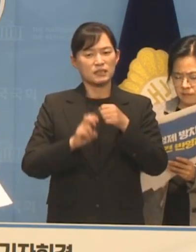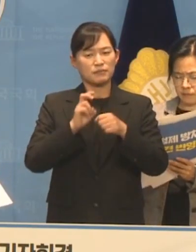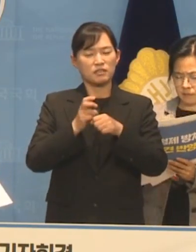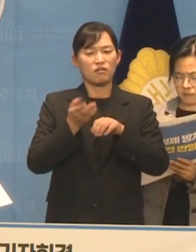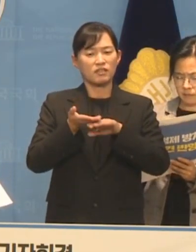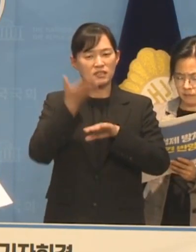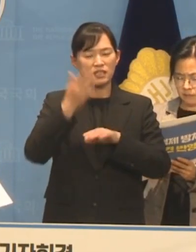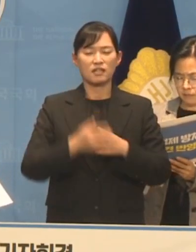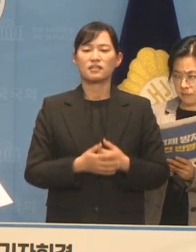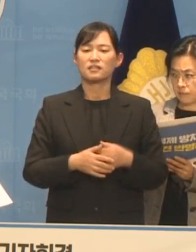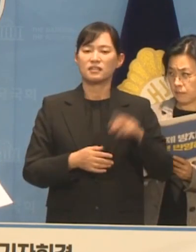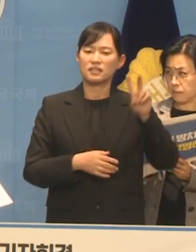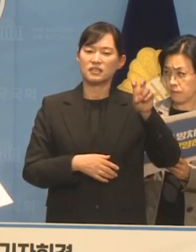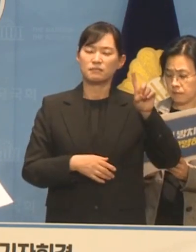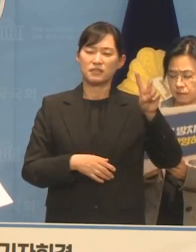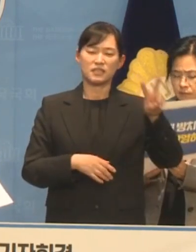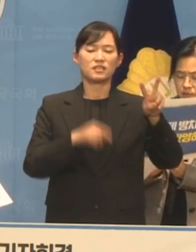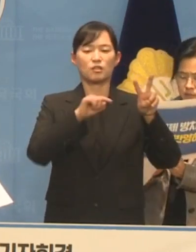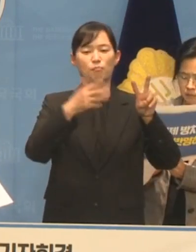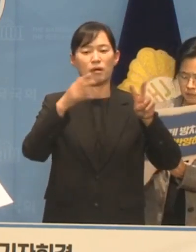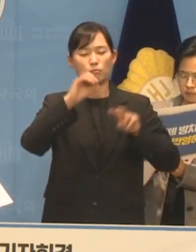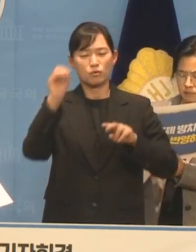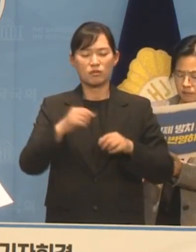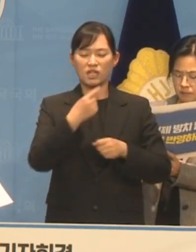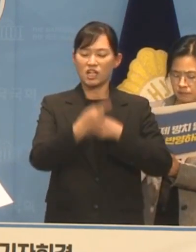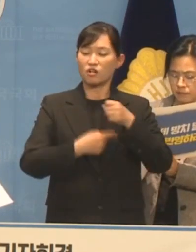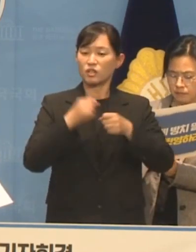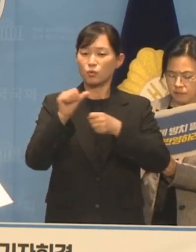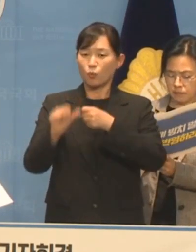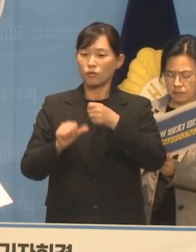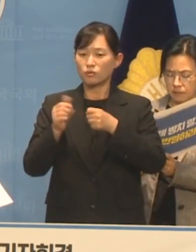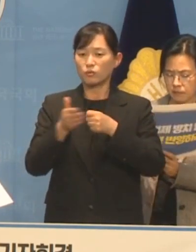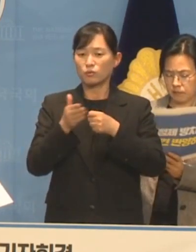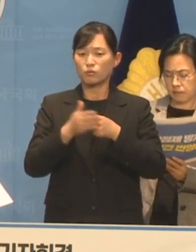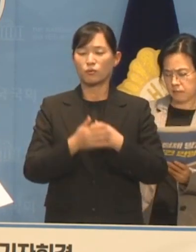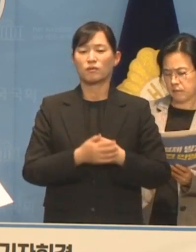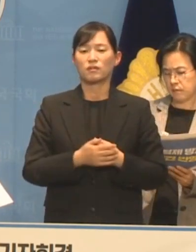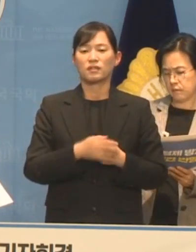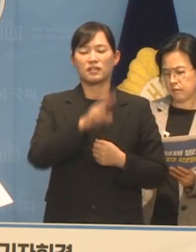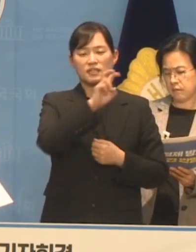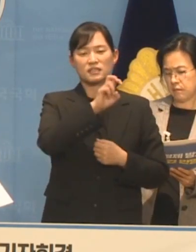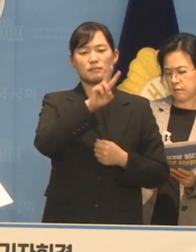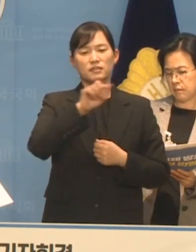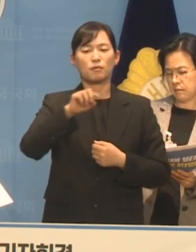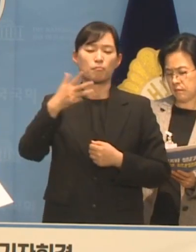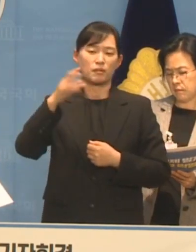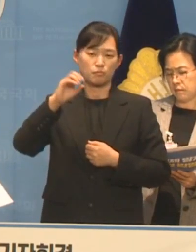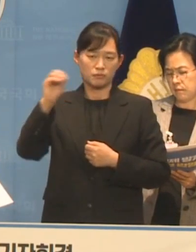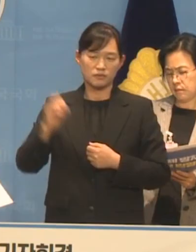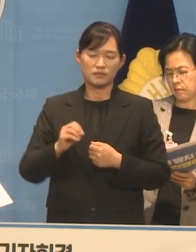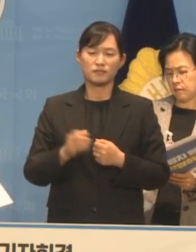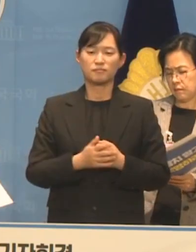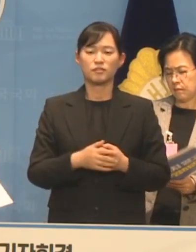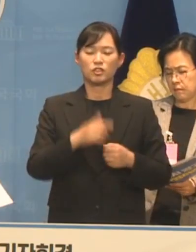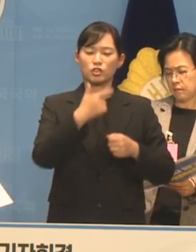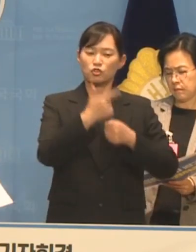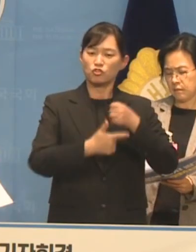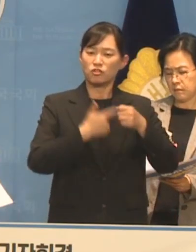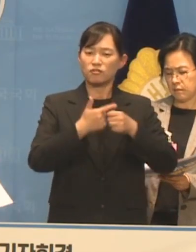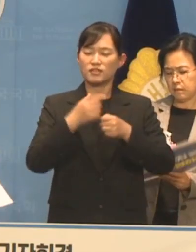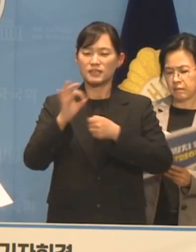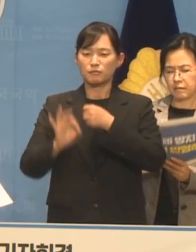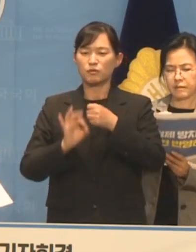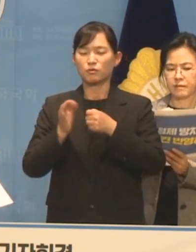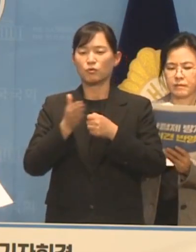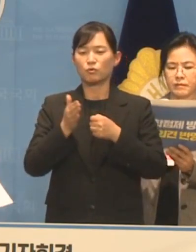교원이 26.8%, 1년에서 5년 저경력 교사가 22.8%, 6년에서 10년